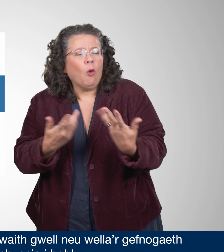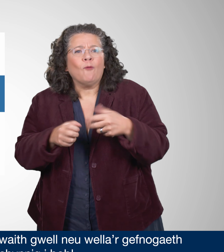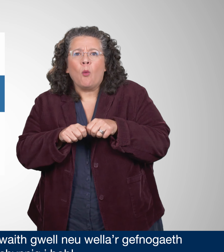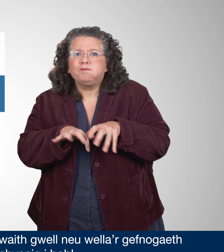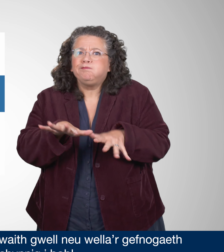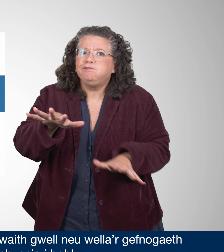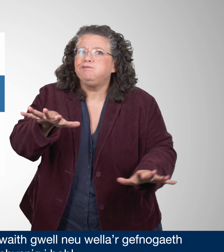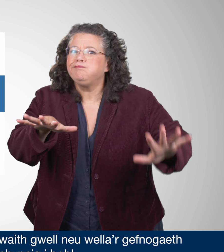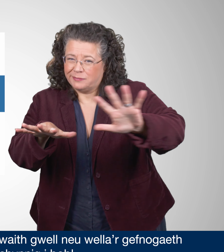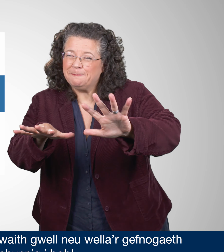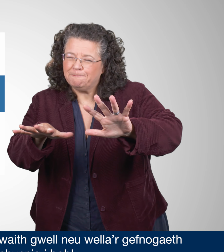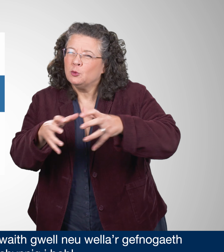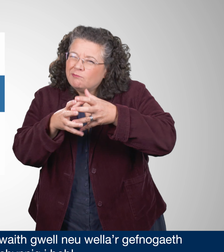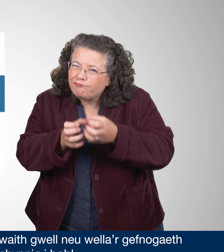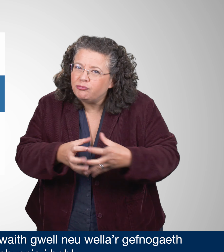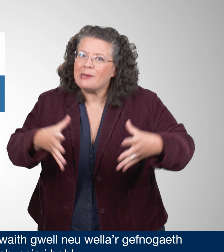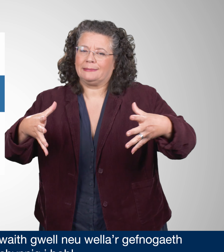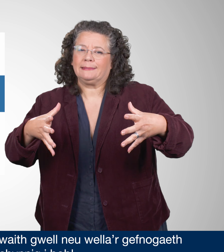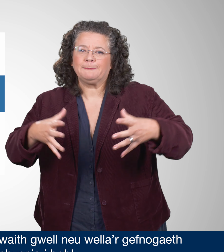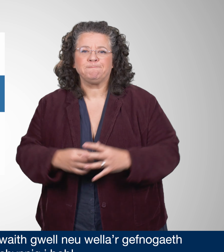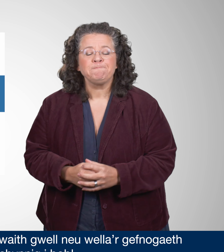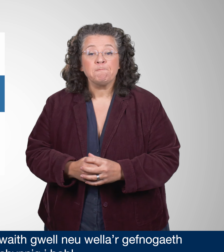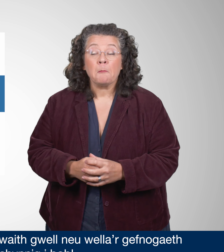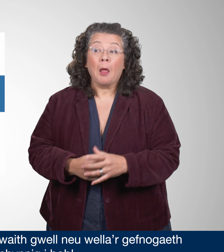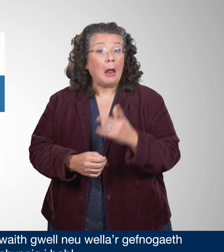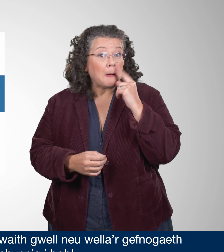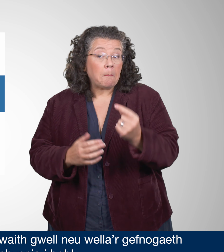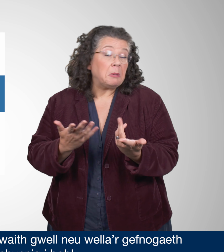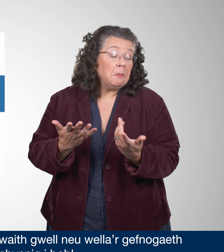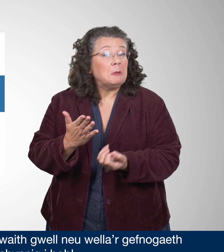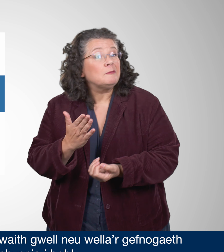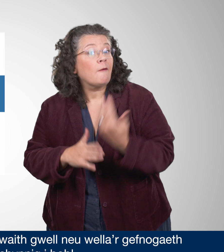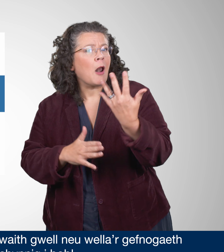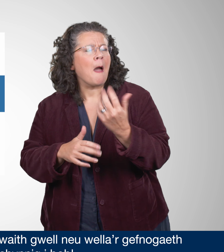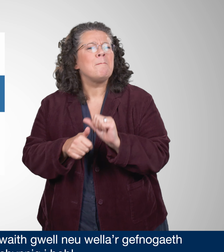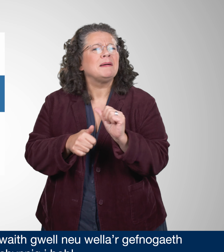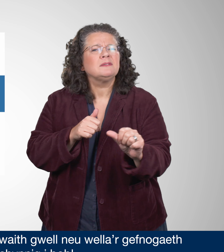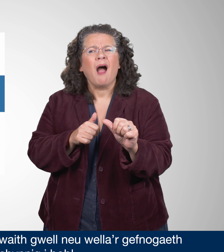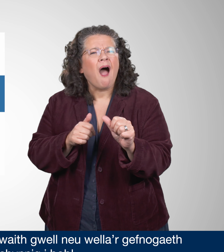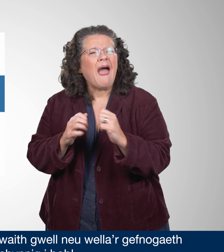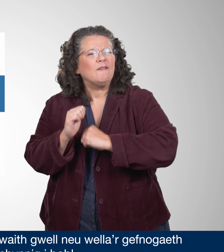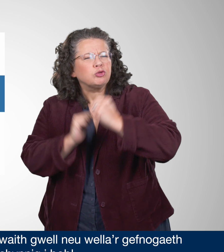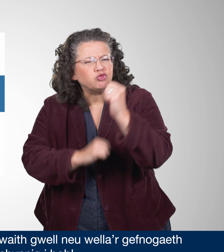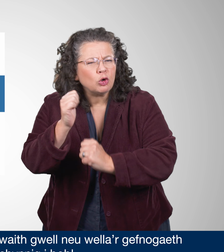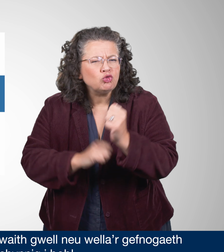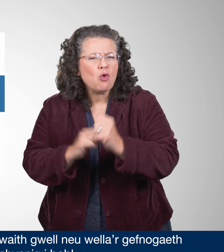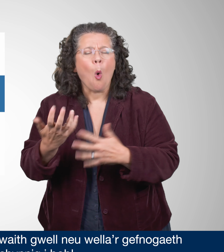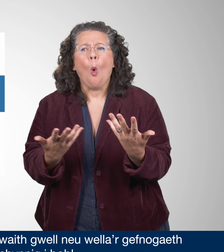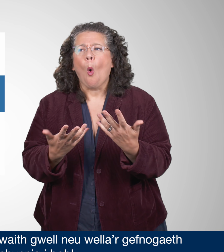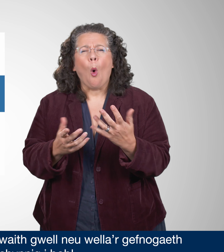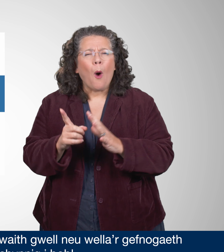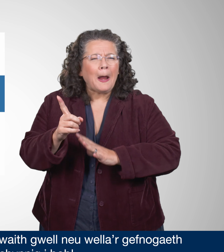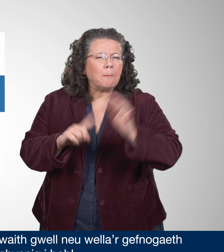wella'r gefnogaeth rydych eisoes yn eich cynnig i bobl.